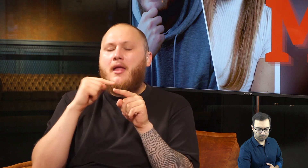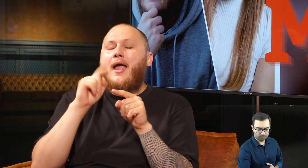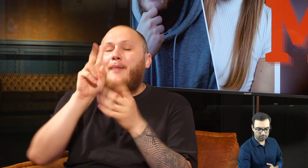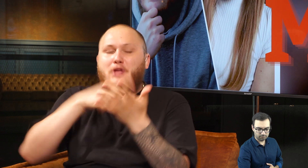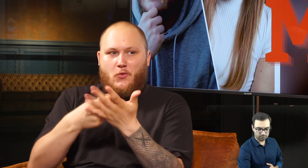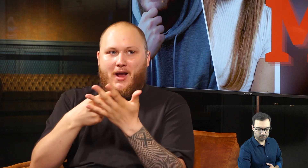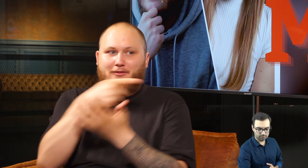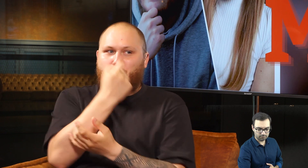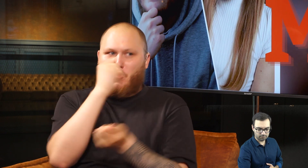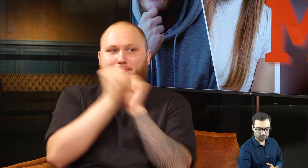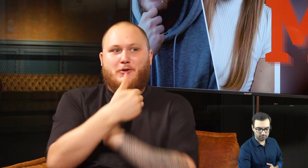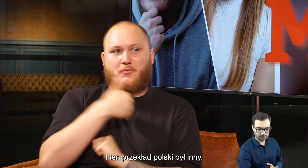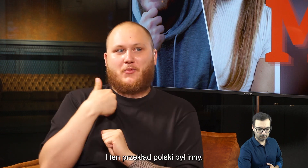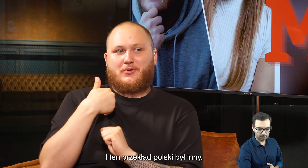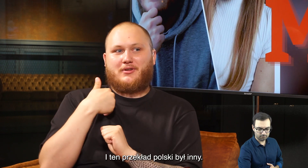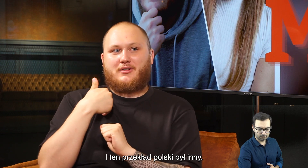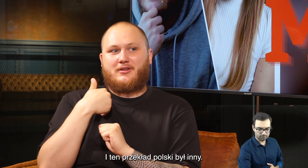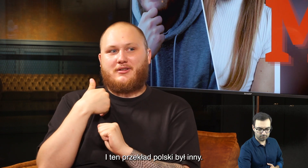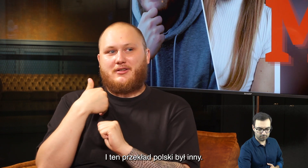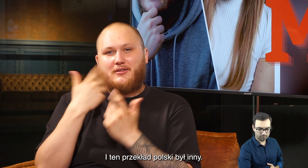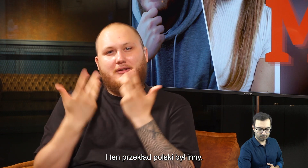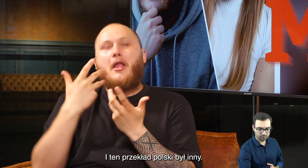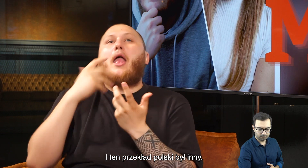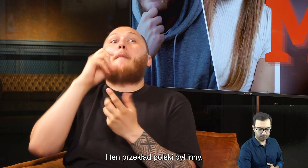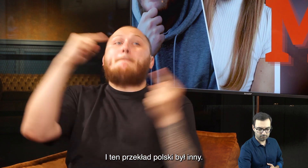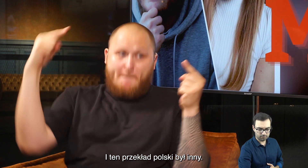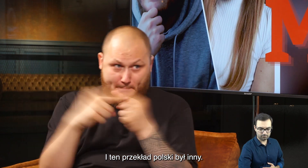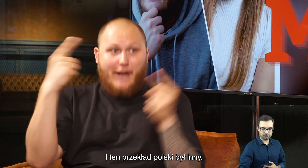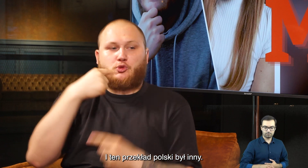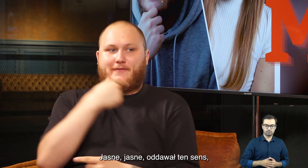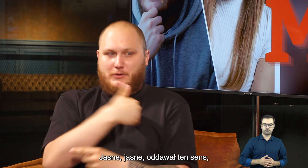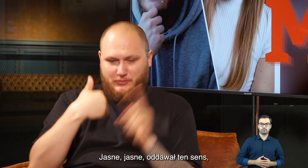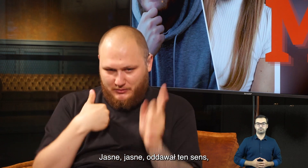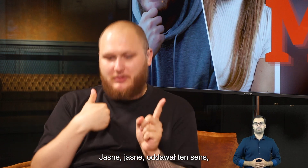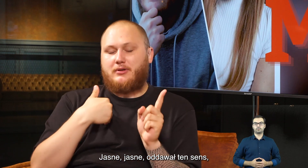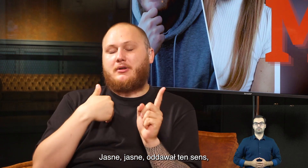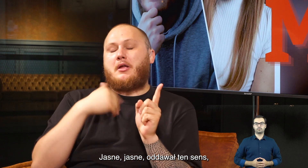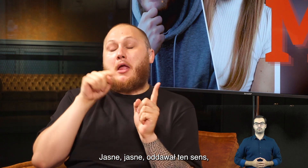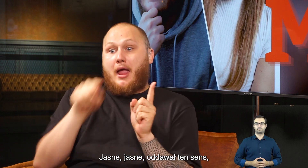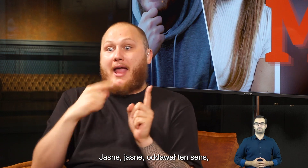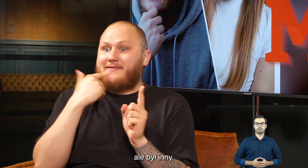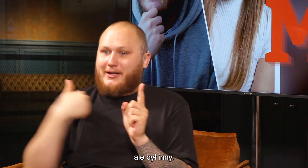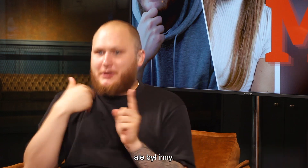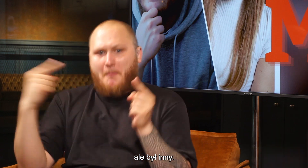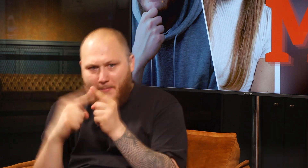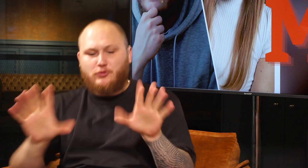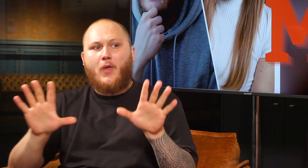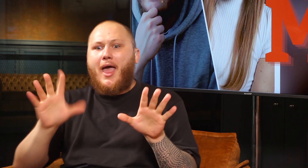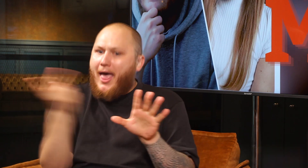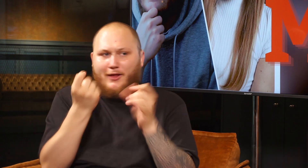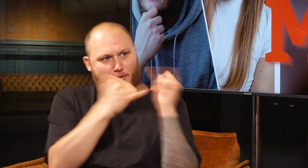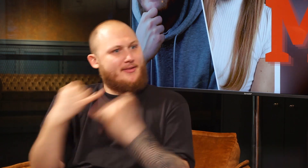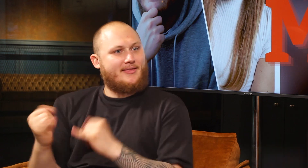przekładzie. I ten przekład polski był inny. Jasne, oddawał ten sens, ale był inny.